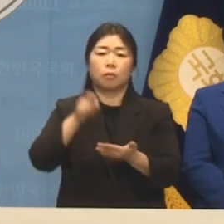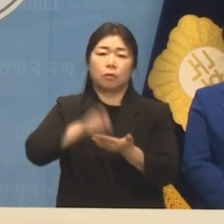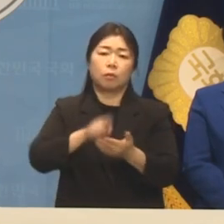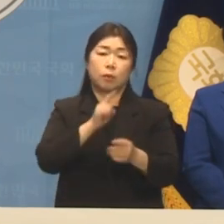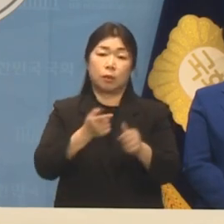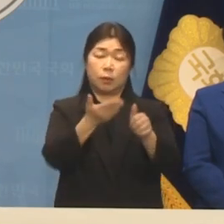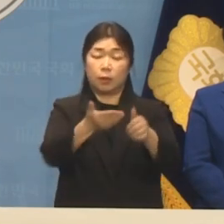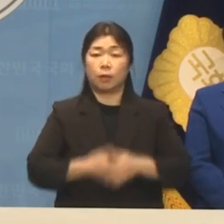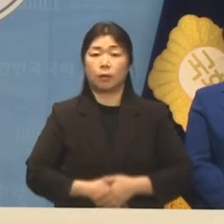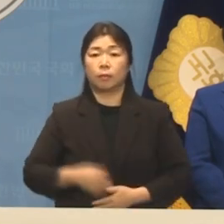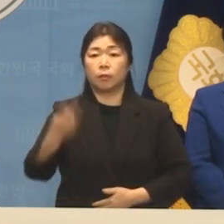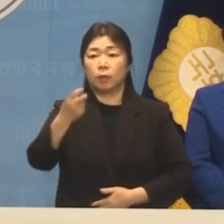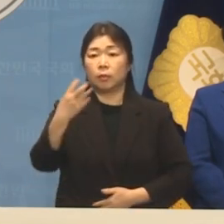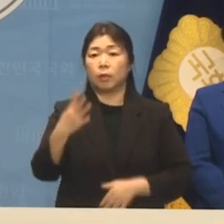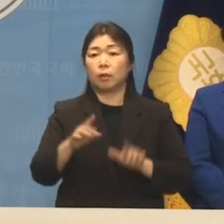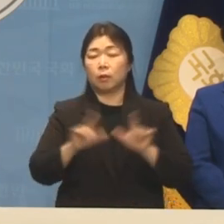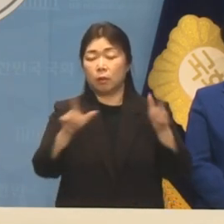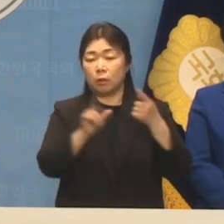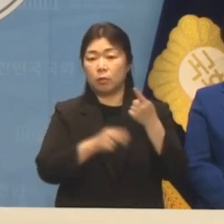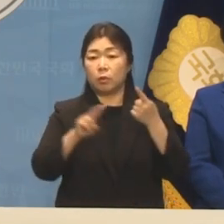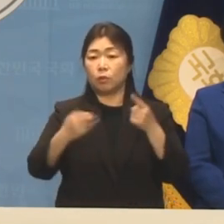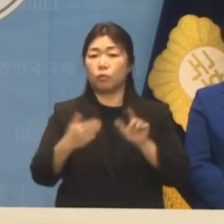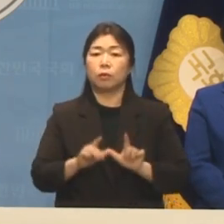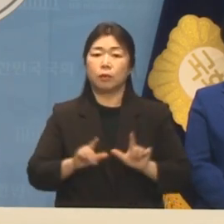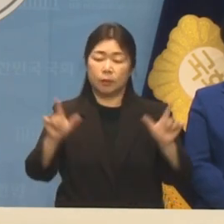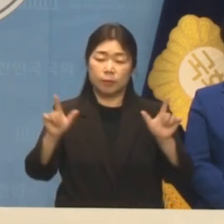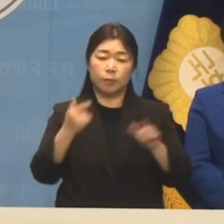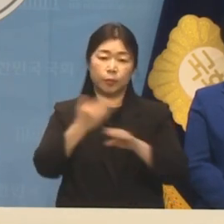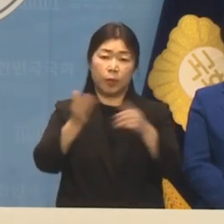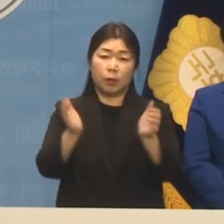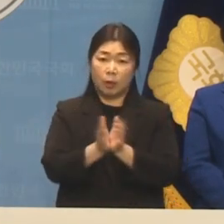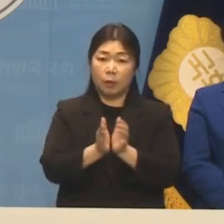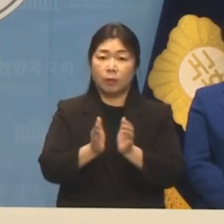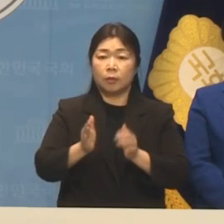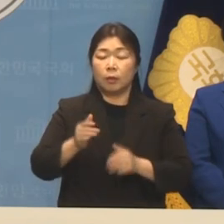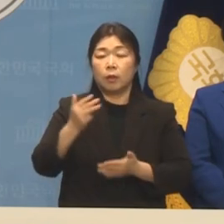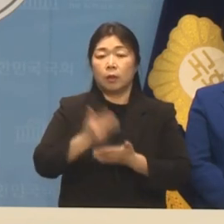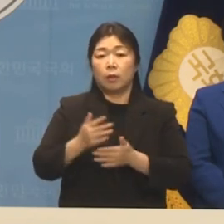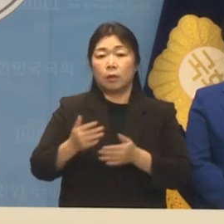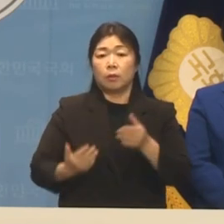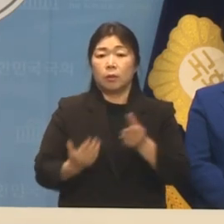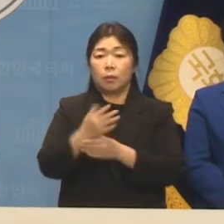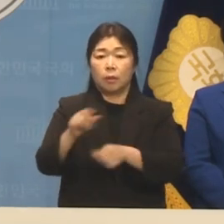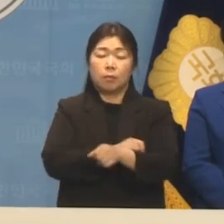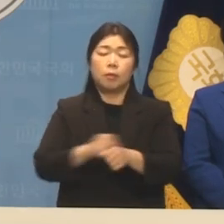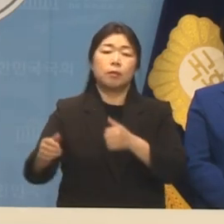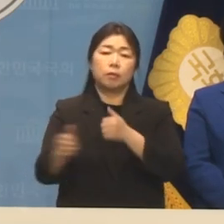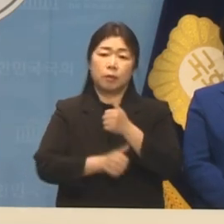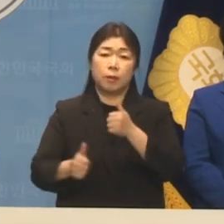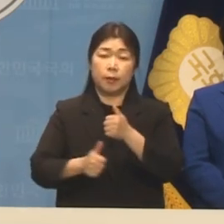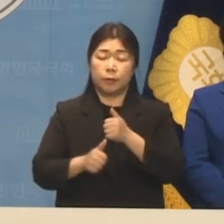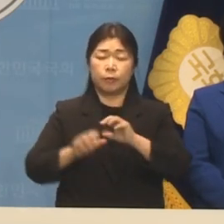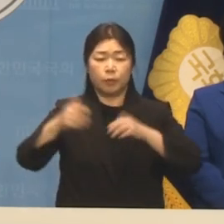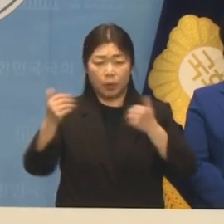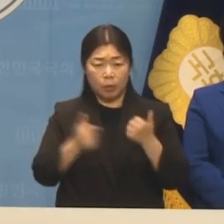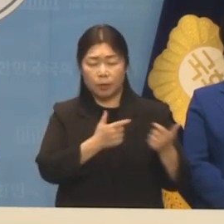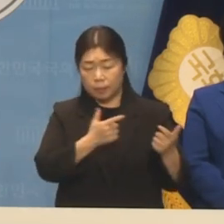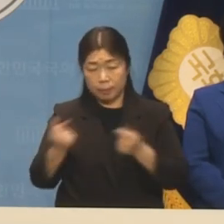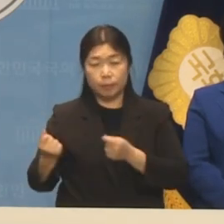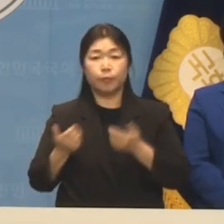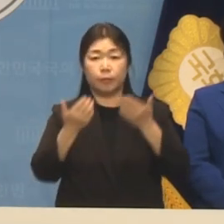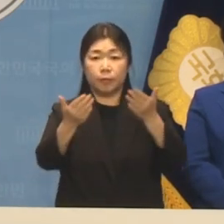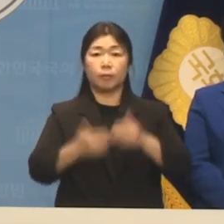촉구한다. 2024년 1월 29일 더불어민주당 이태원 참사 특별위원회 국회의원